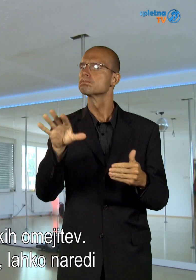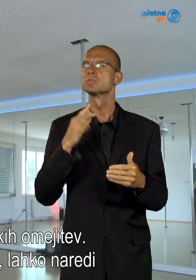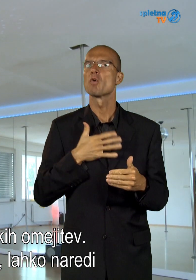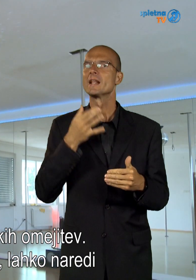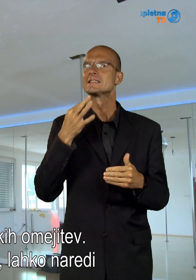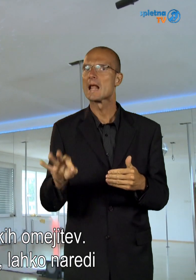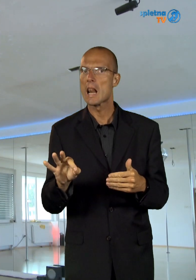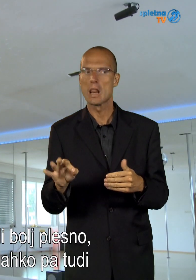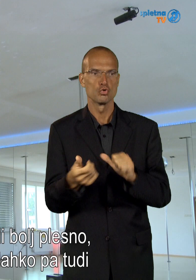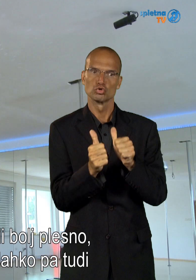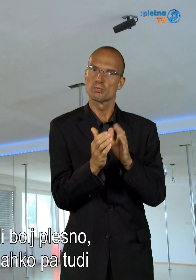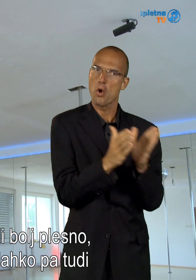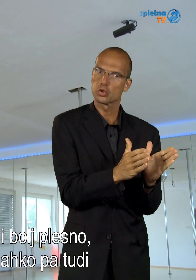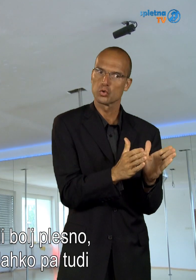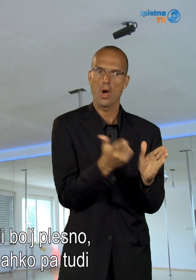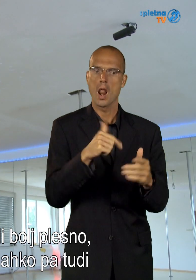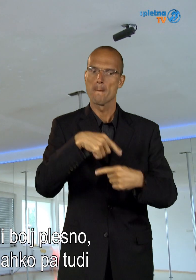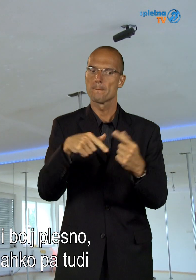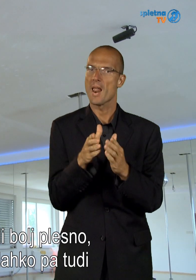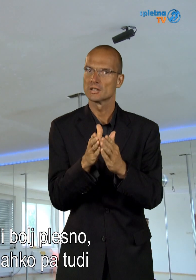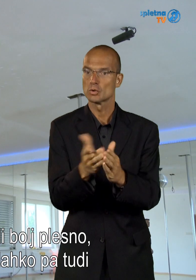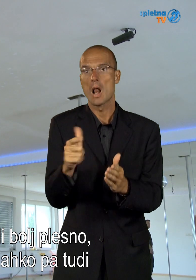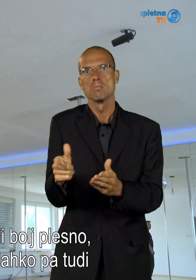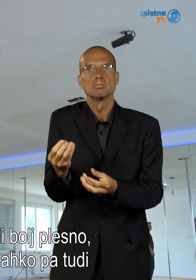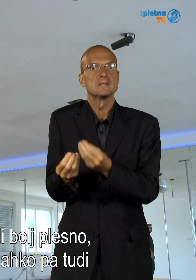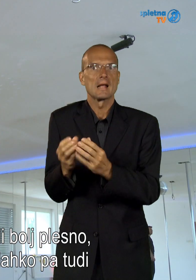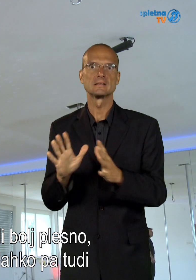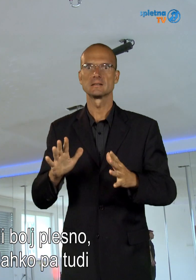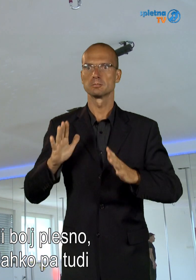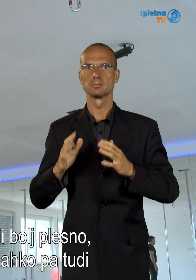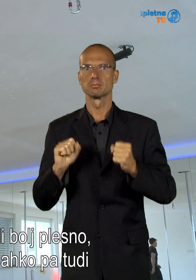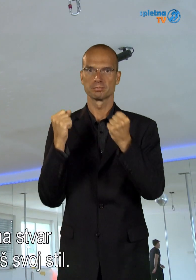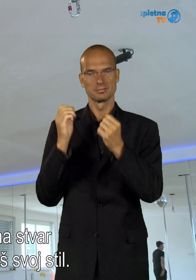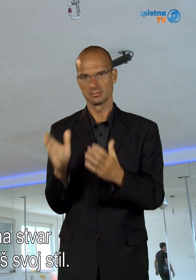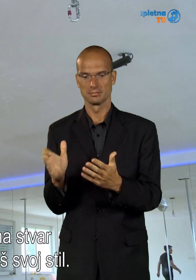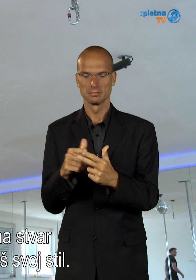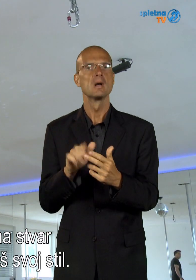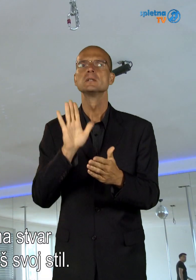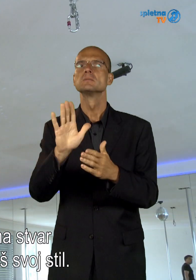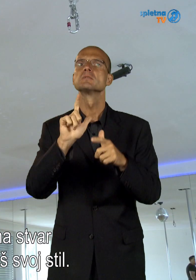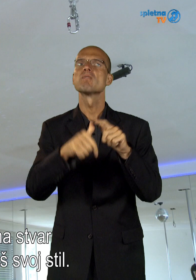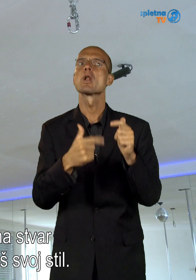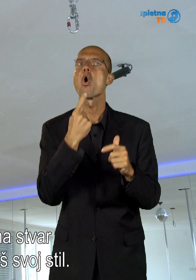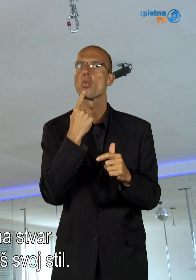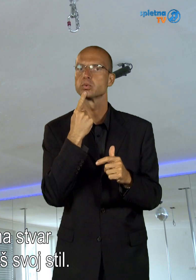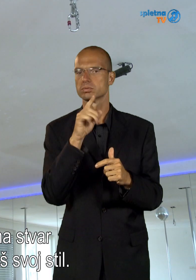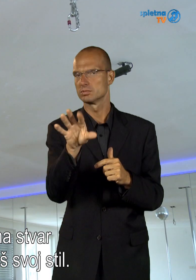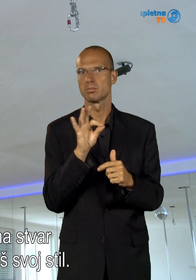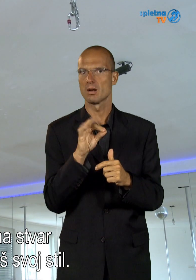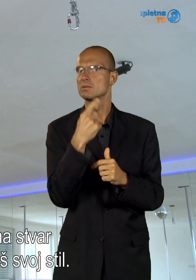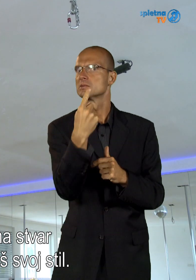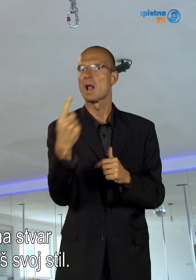stil, lahko naredi bolj športno, lahko naredi bolj plesno, lahko naredi bolj seksi, lahko ne. To je čist stvar okusa, kako si